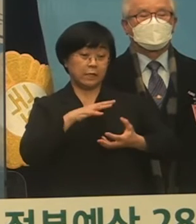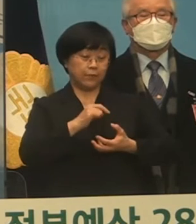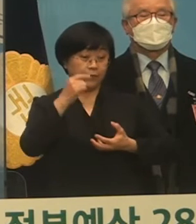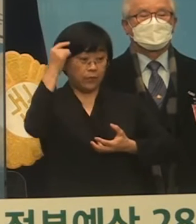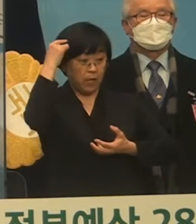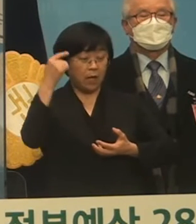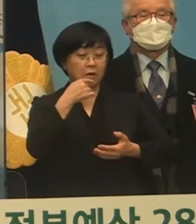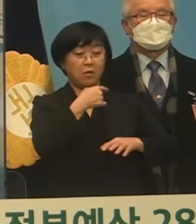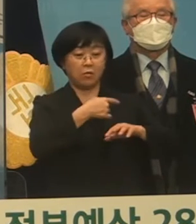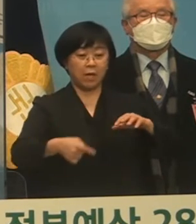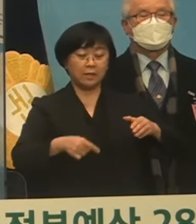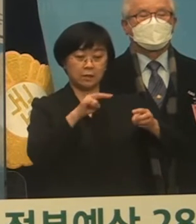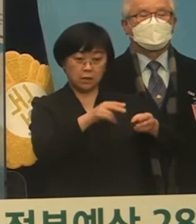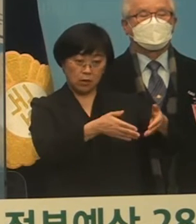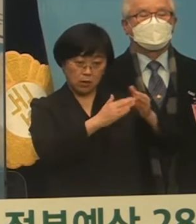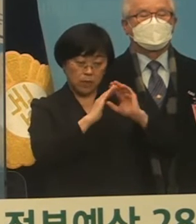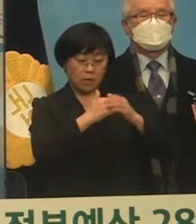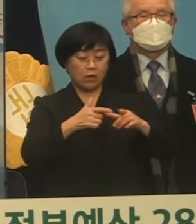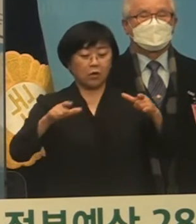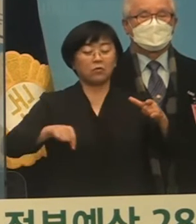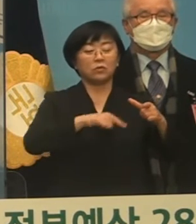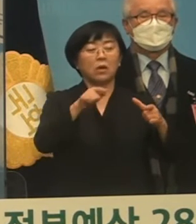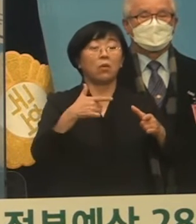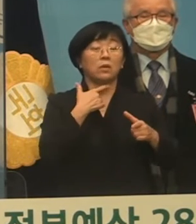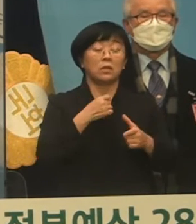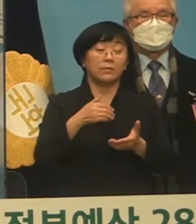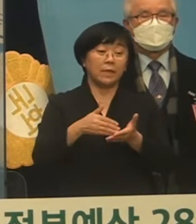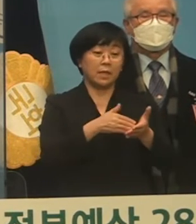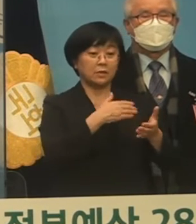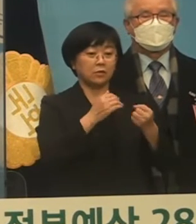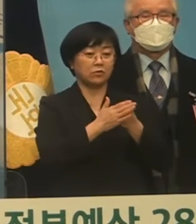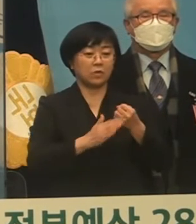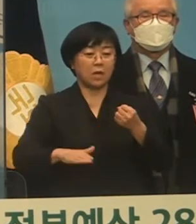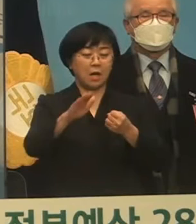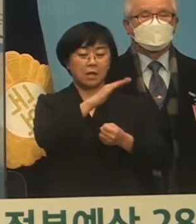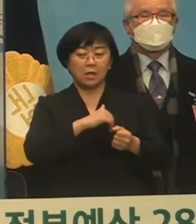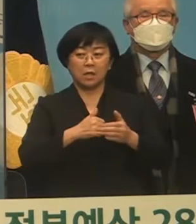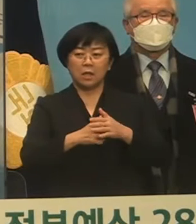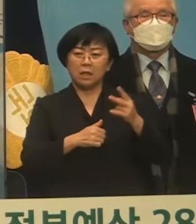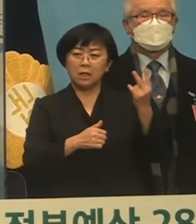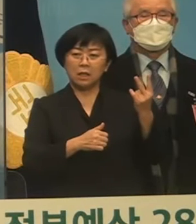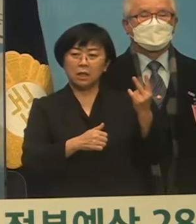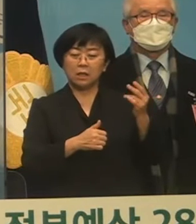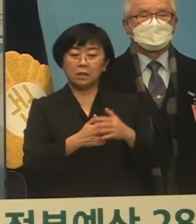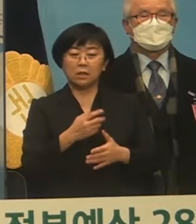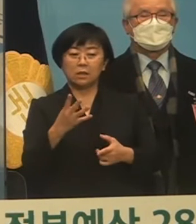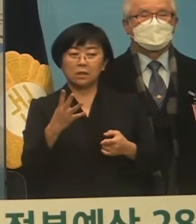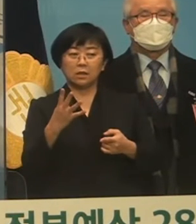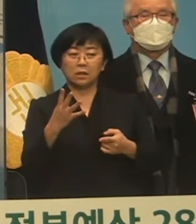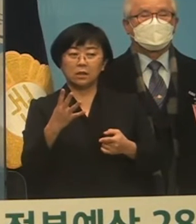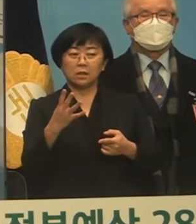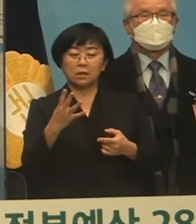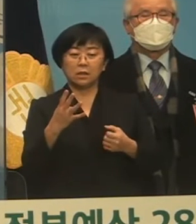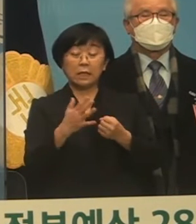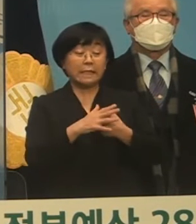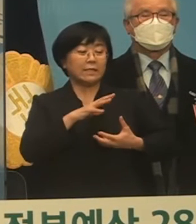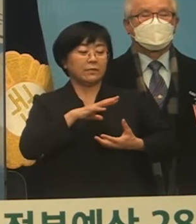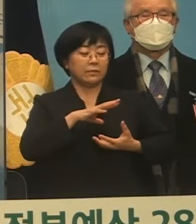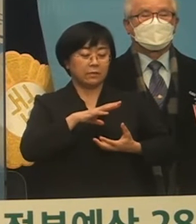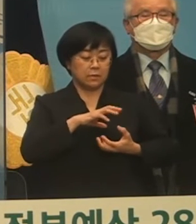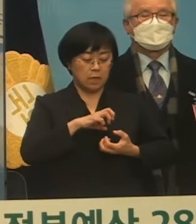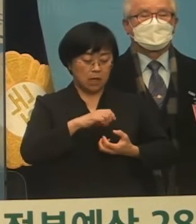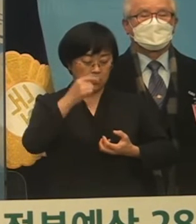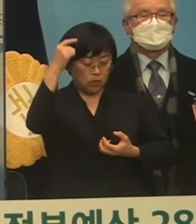국립심내혈관센터 건립은 장성 국민의 바람을 넘어서 우리나라 사망 원인 2위와 4위를 차지하고 있는 심장